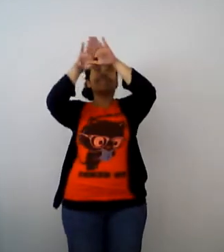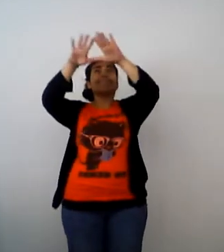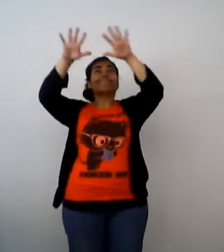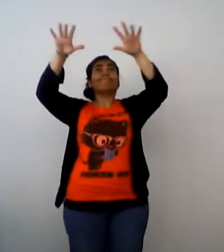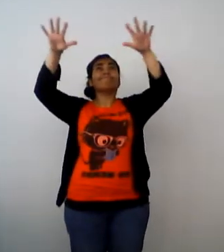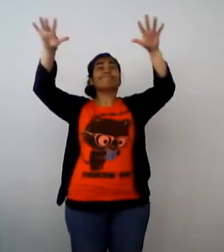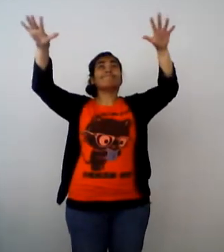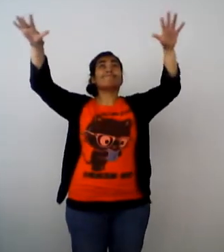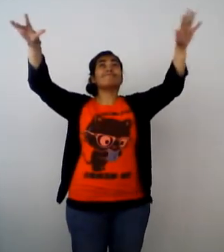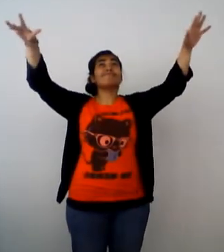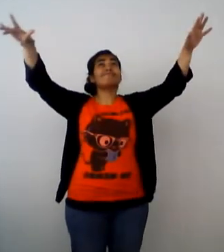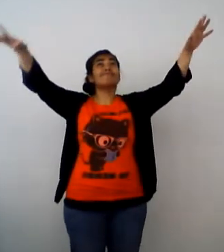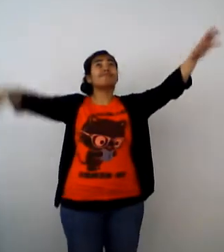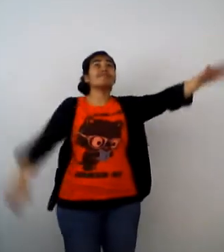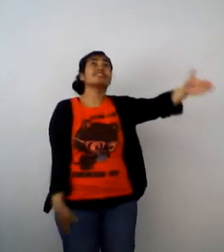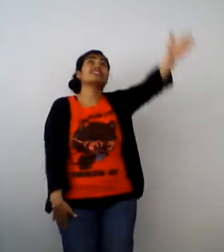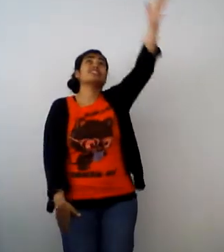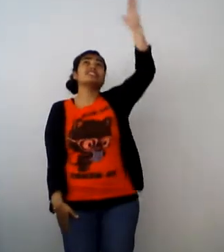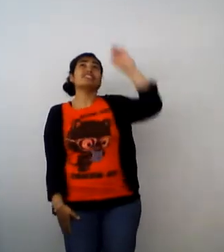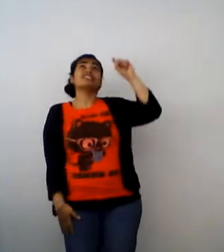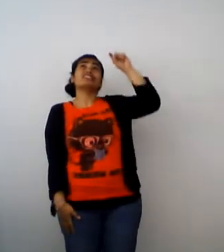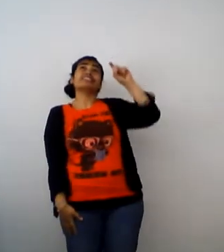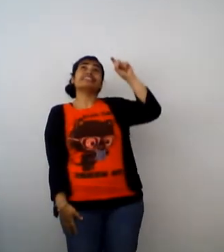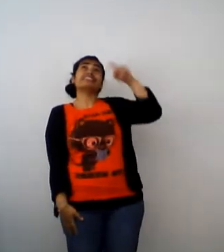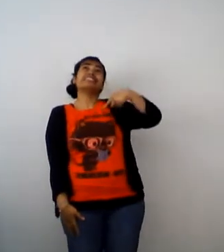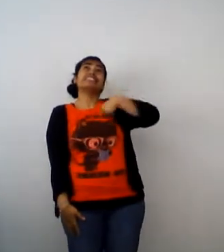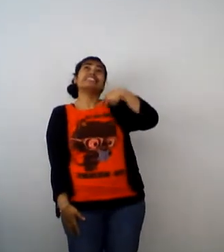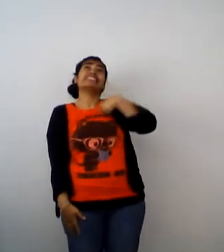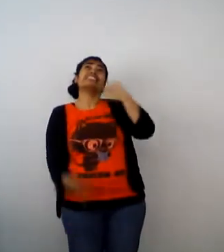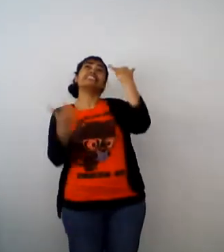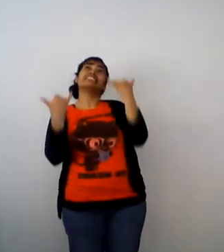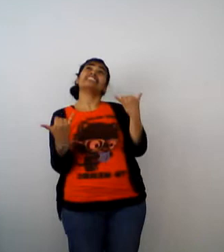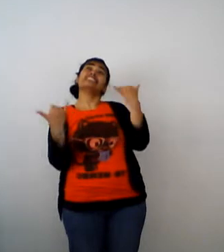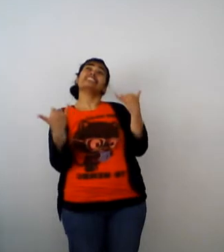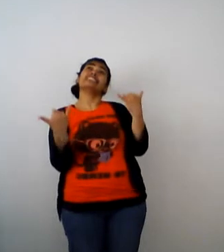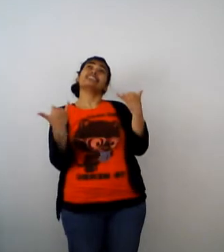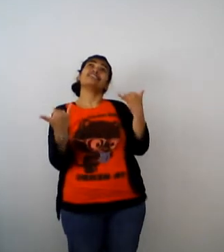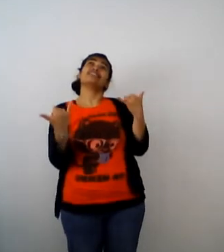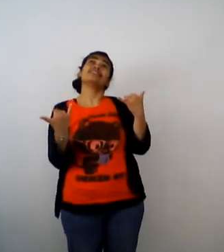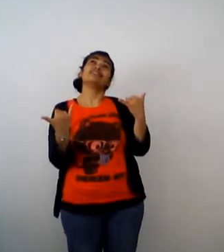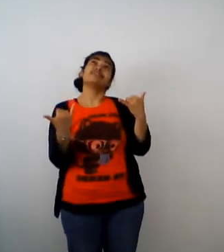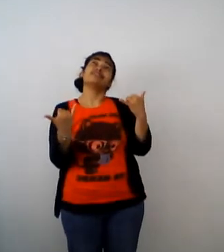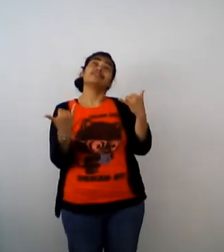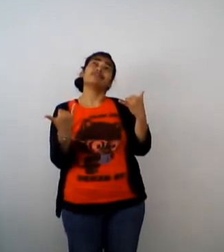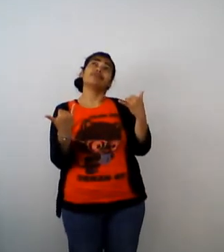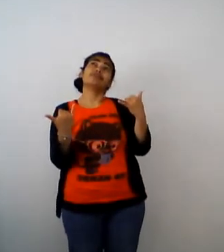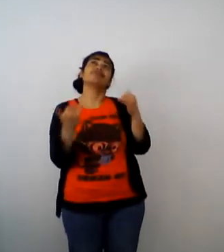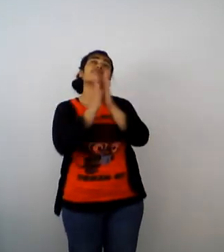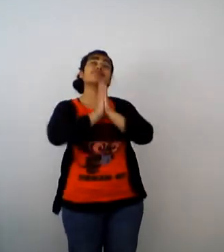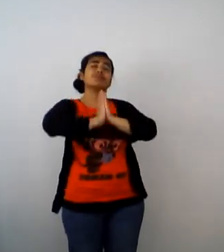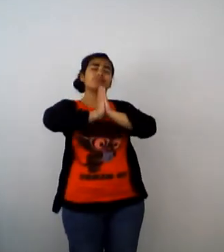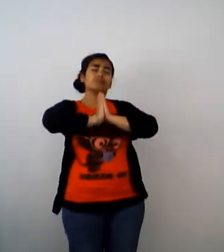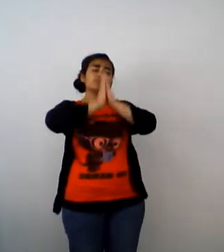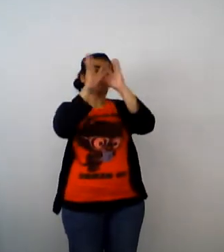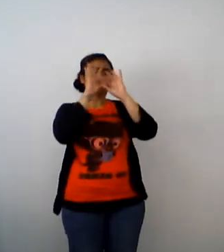el cielo. Te necesito, Dios. Necesito,